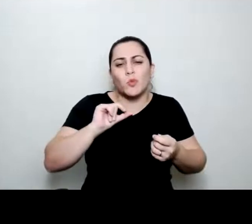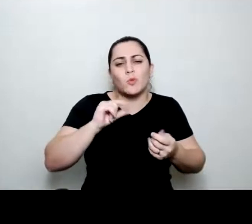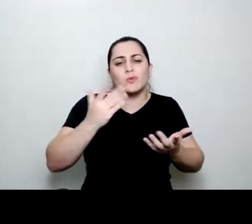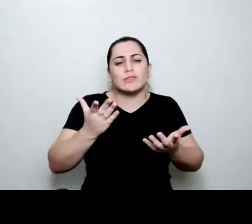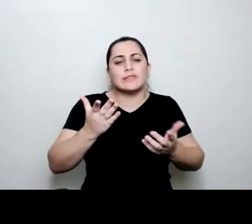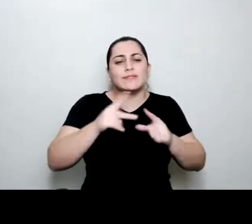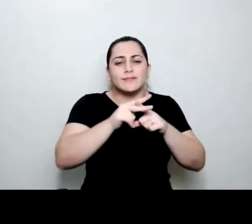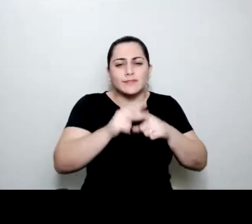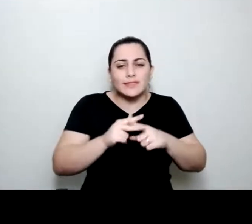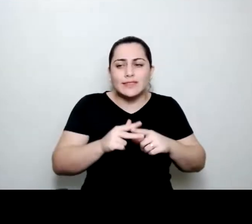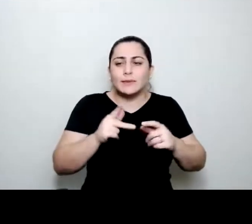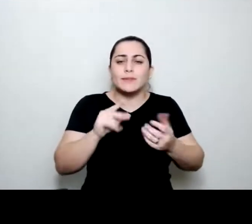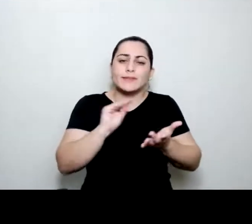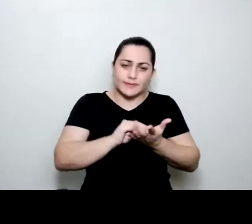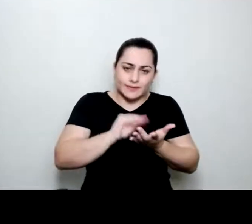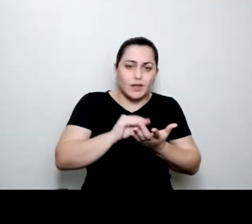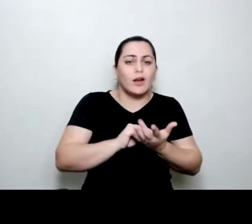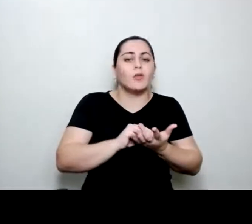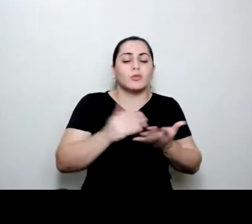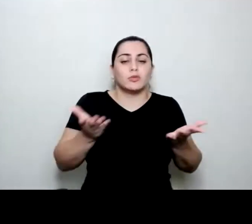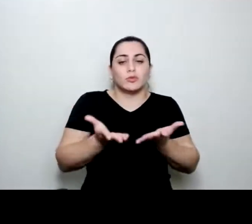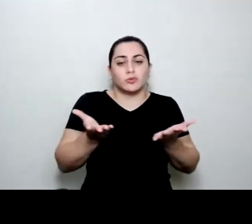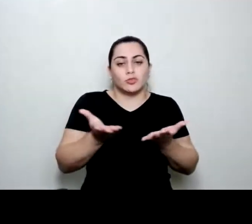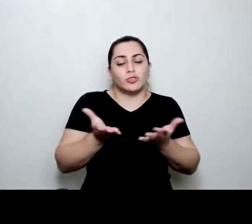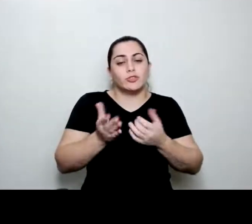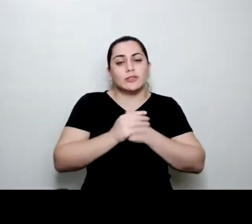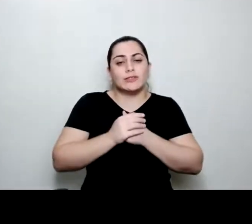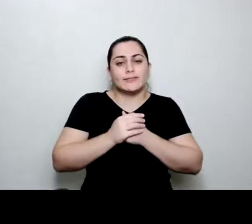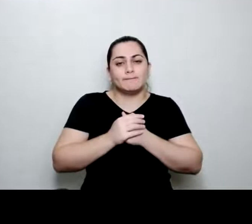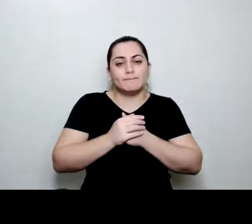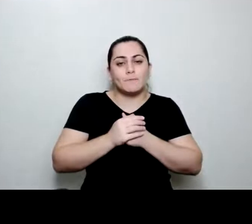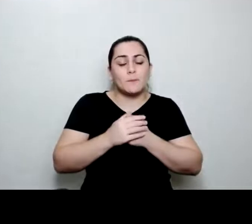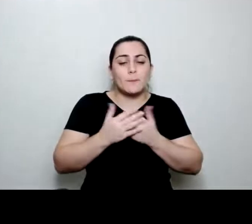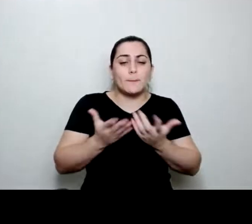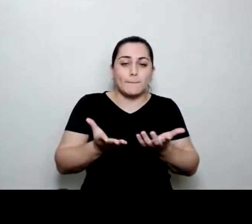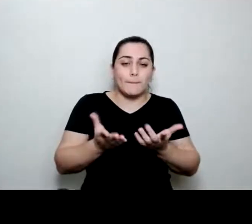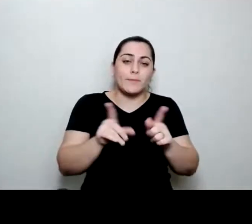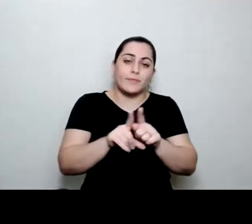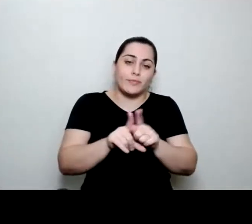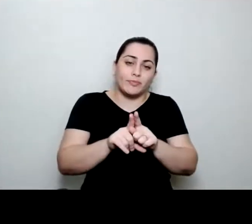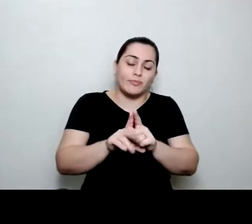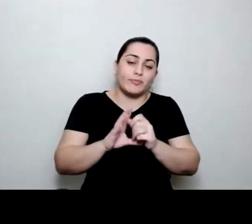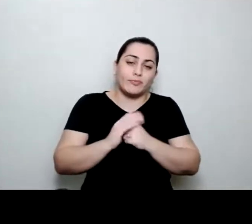poucas ferramentas disponíveis e que, de maneira nenhuma, são